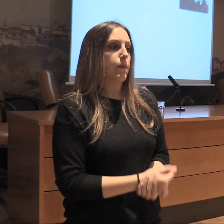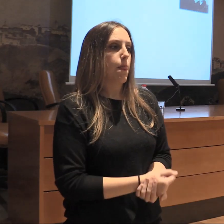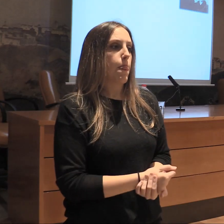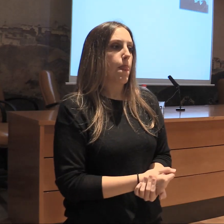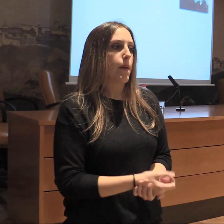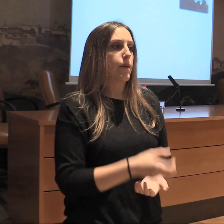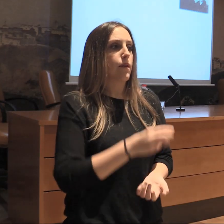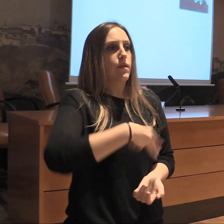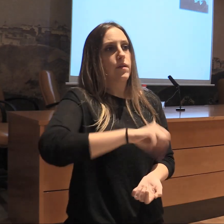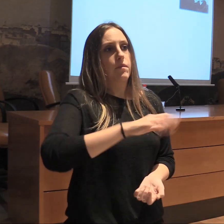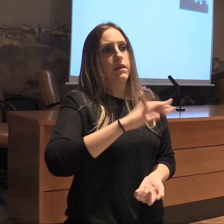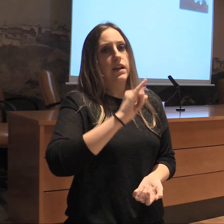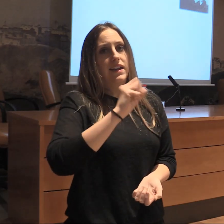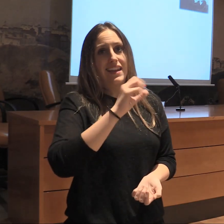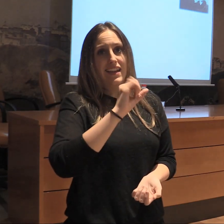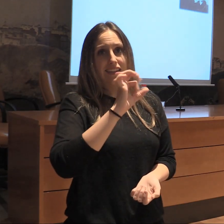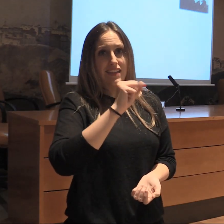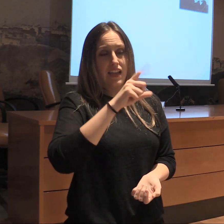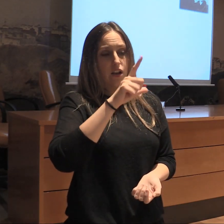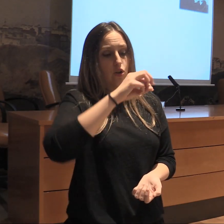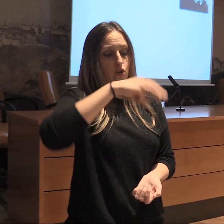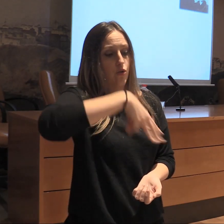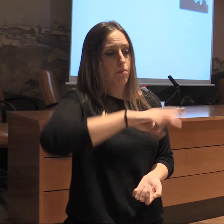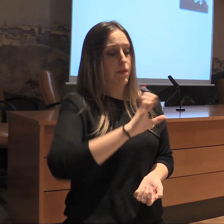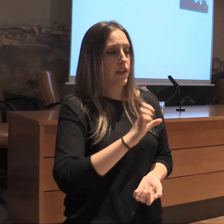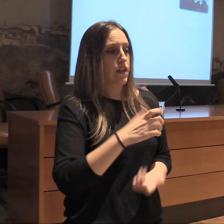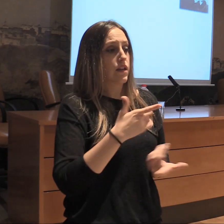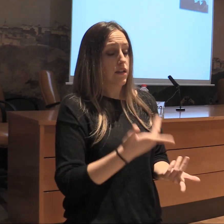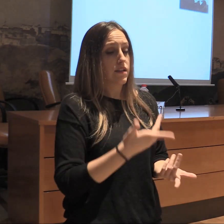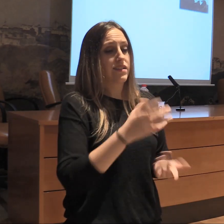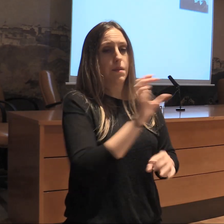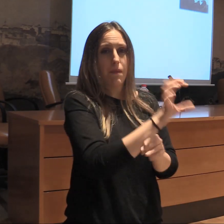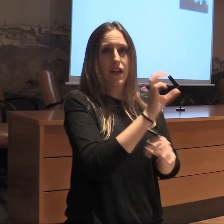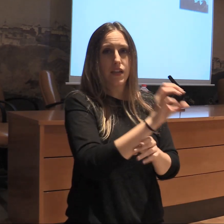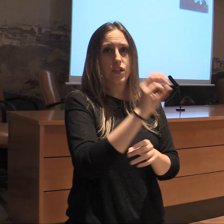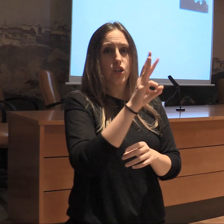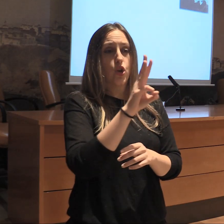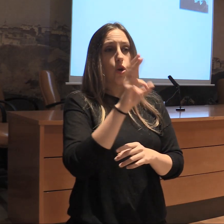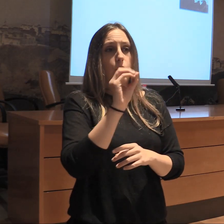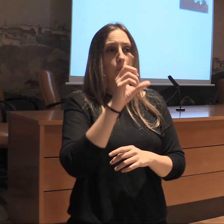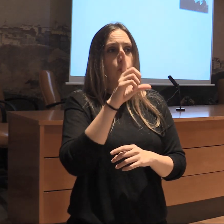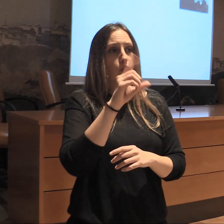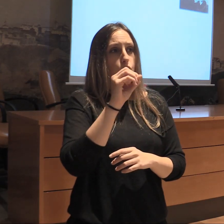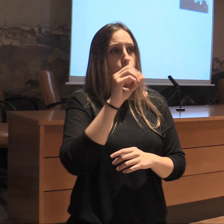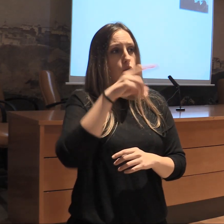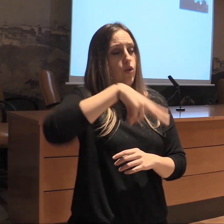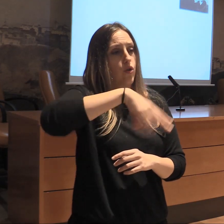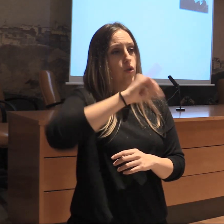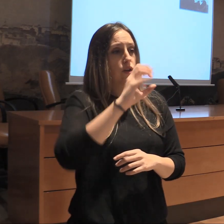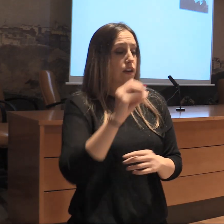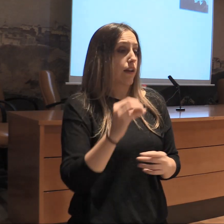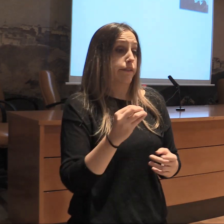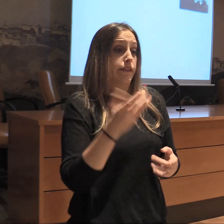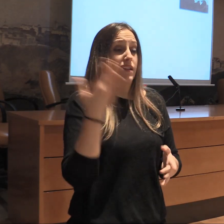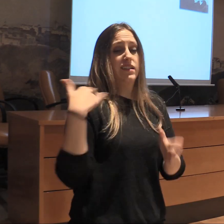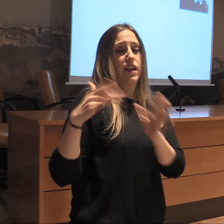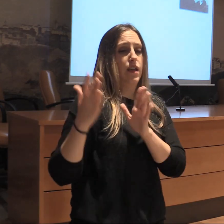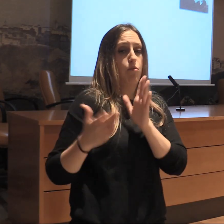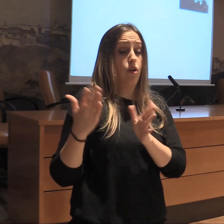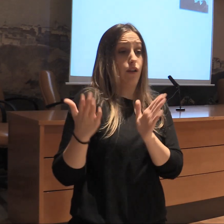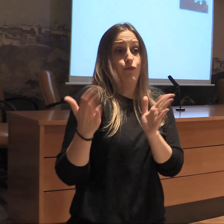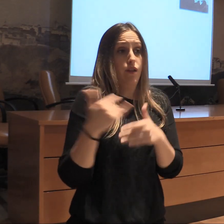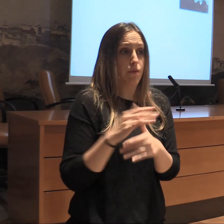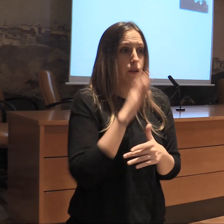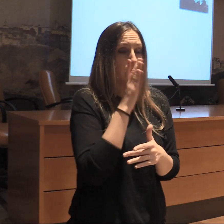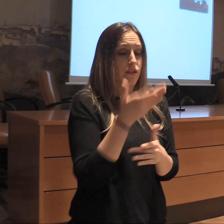María Salomea Sklodowska. Ese país, Polonia, en esa época no existía porque estaba dividido entre Austria,